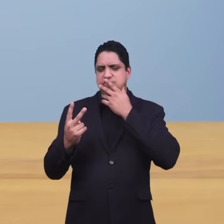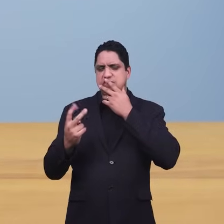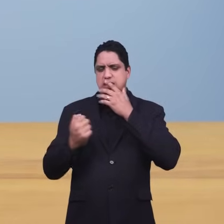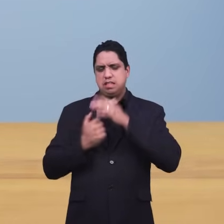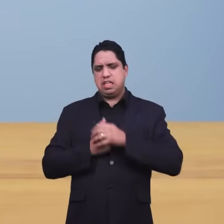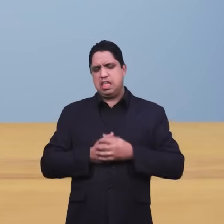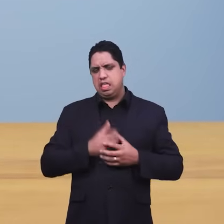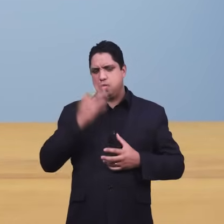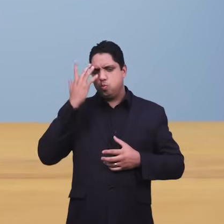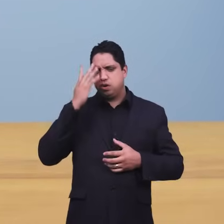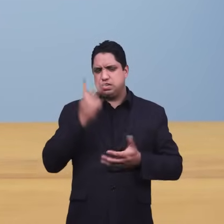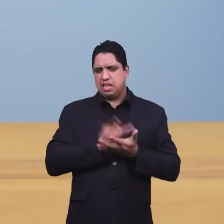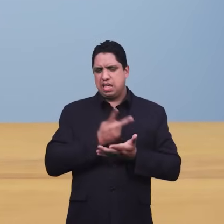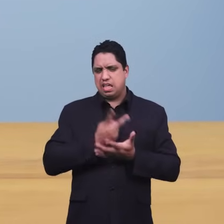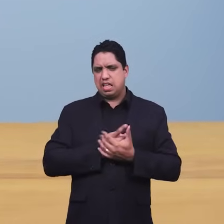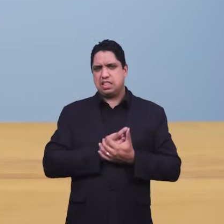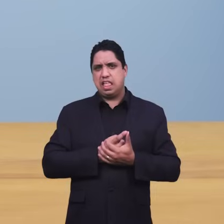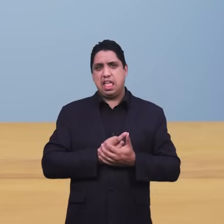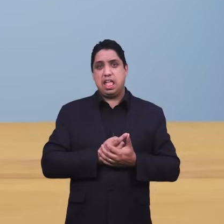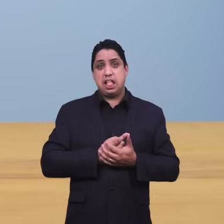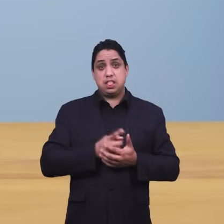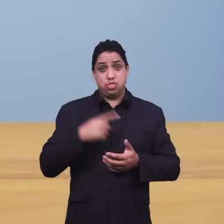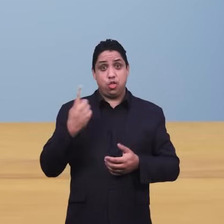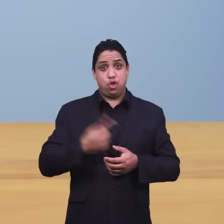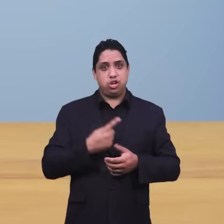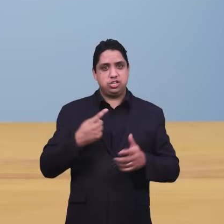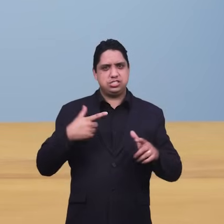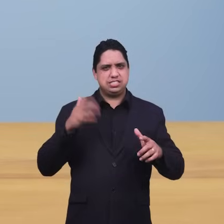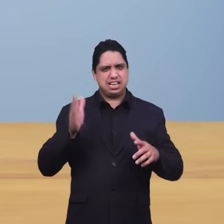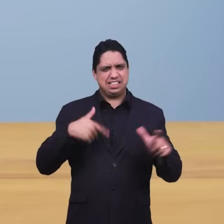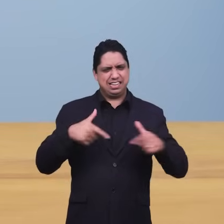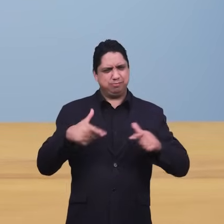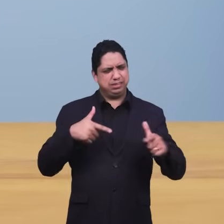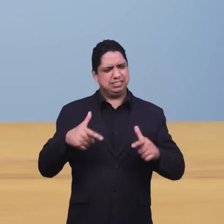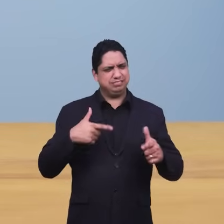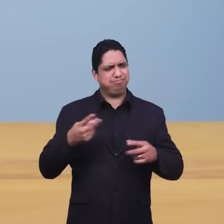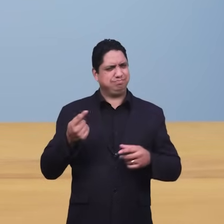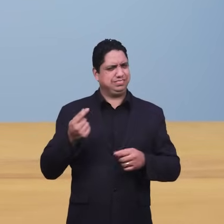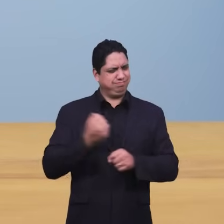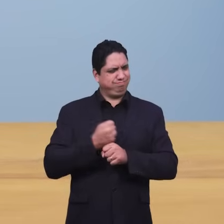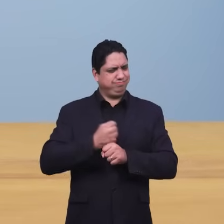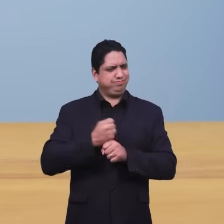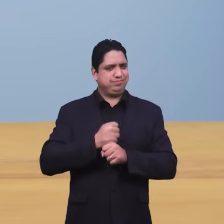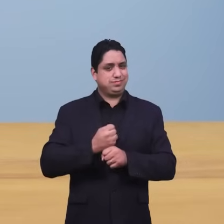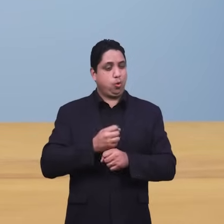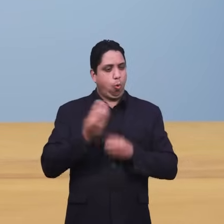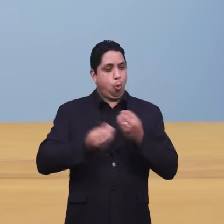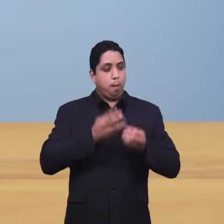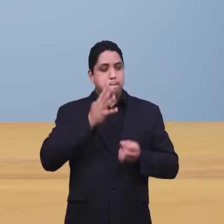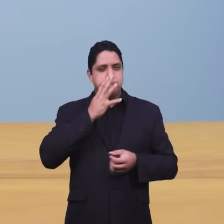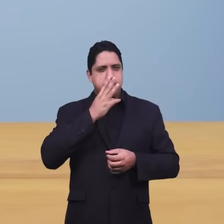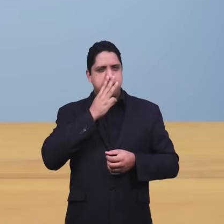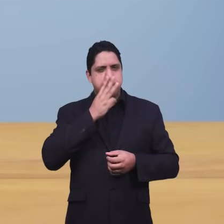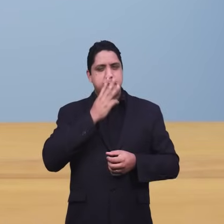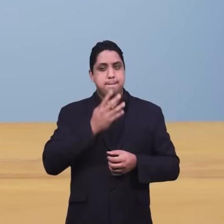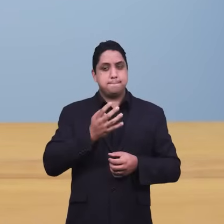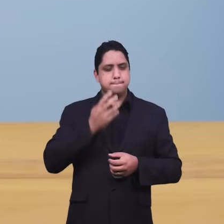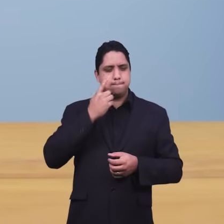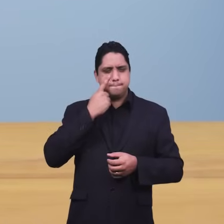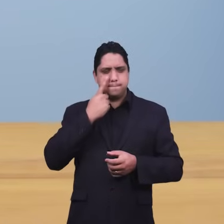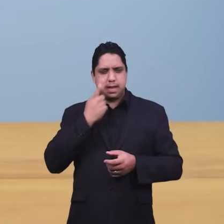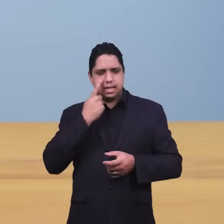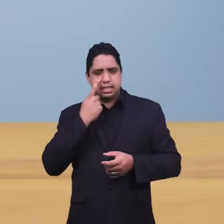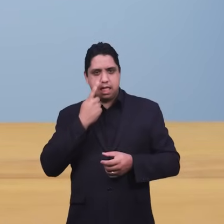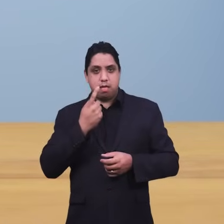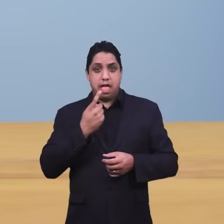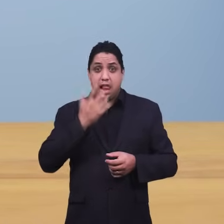bem. É impressionante, a gente que já trabalha há muito tempo, como que as mães têm essa percepção. Elas não sabem o